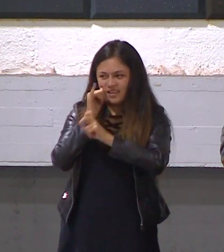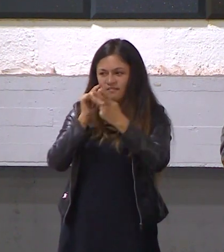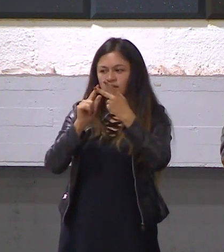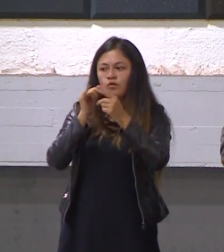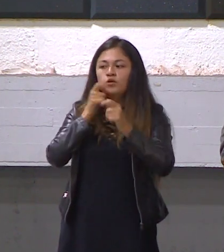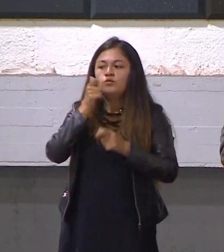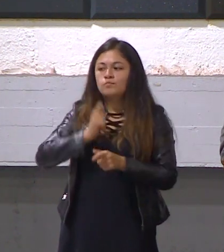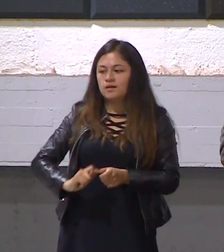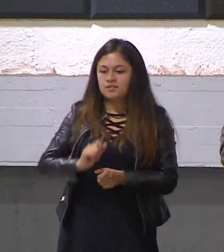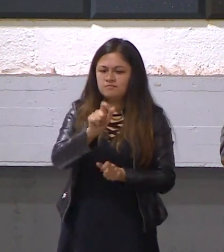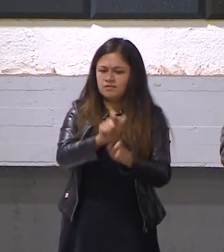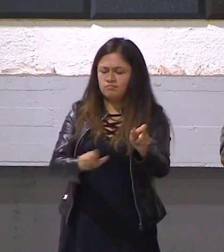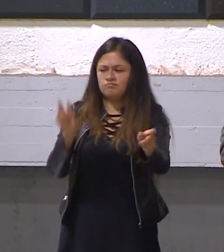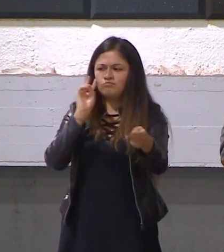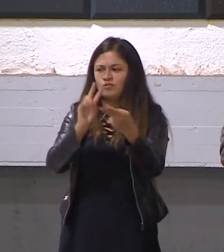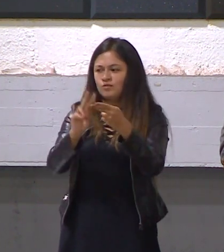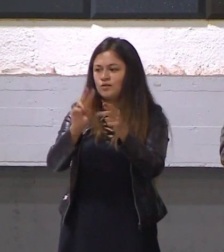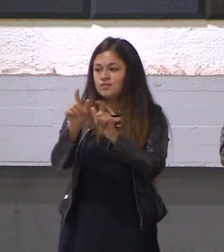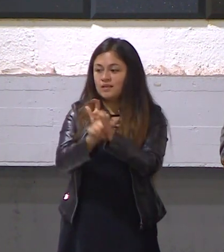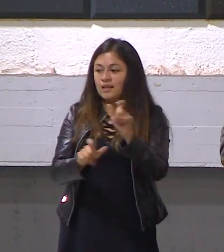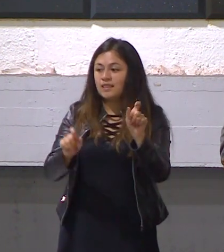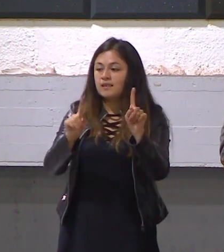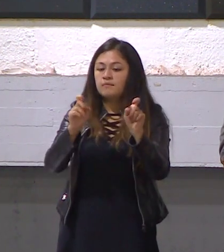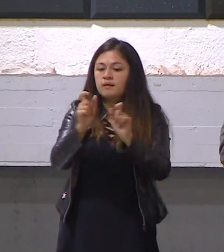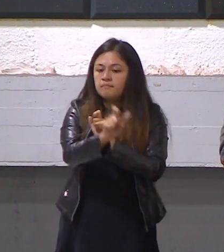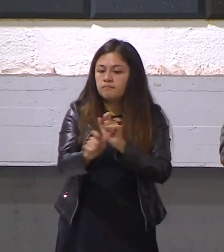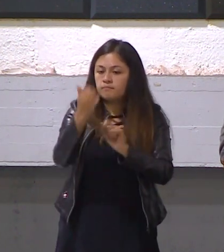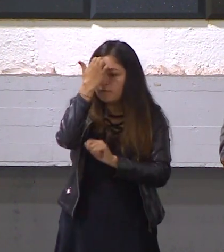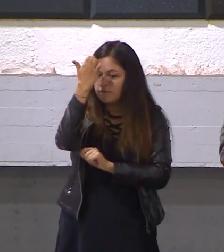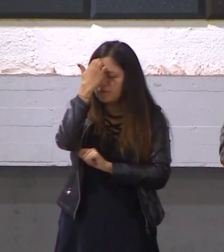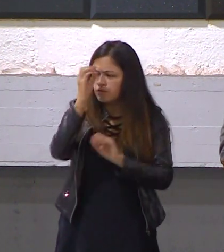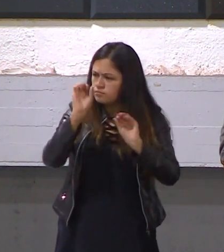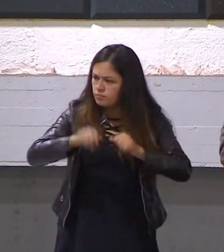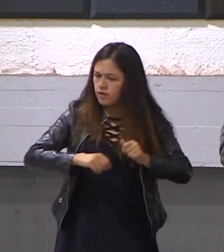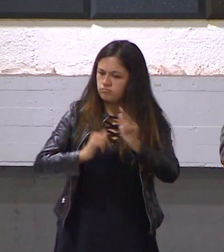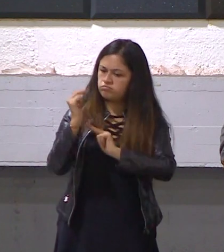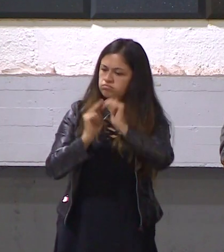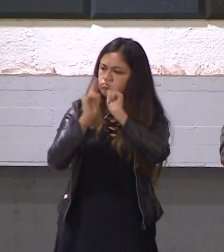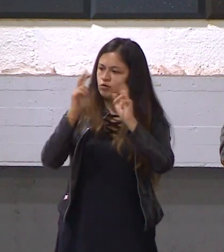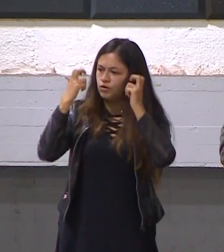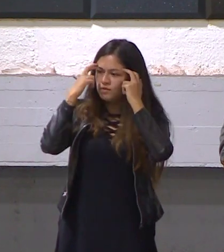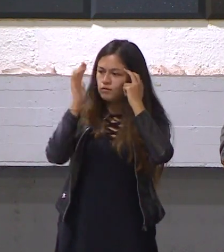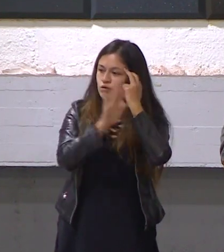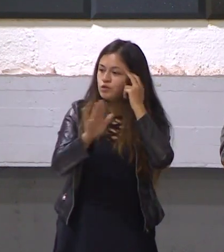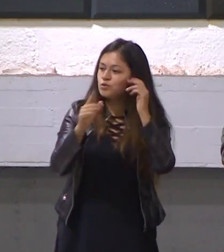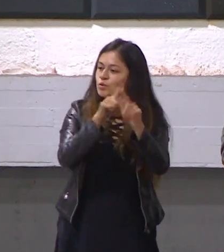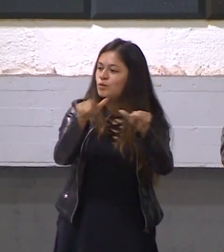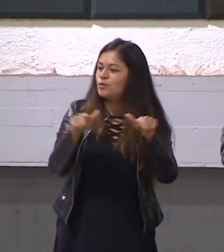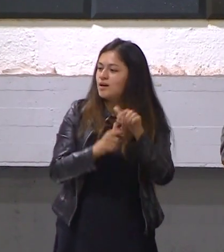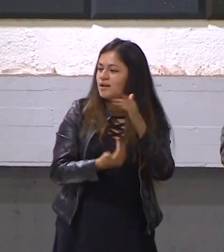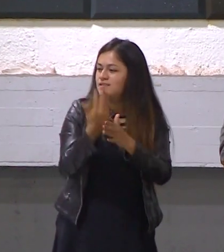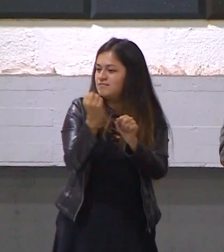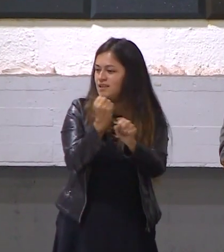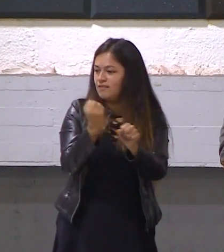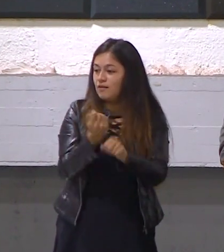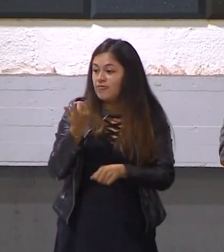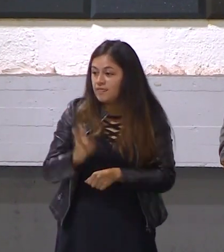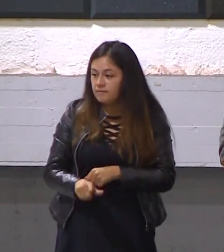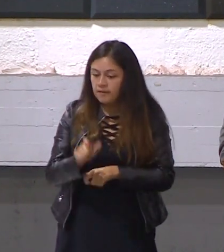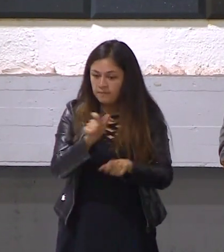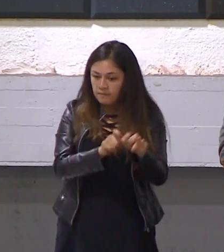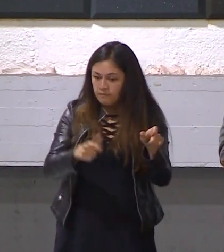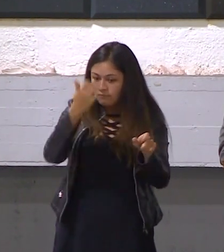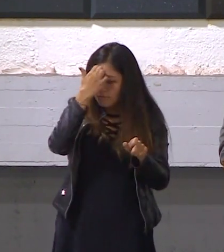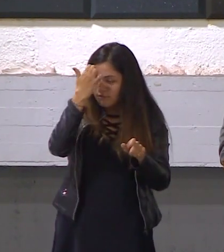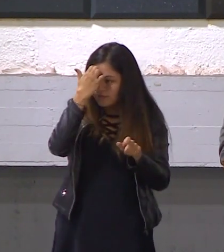capaces de investigar y construir conocimiento en el campo educativo y disciplinar de igual manera desde su